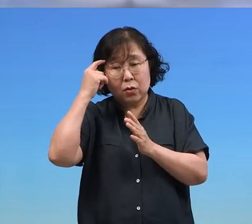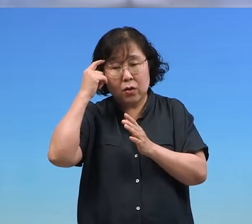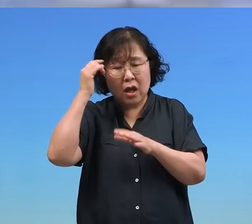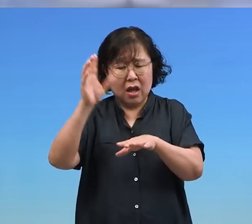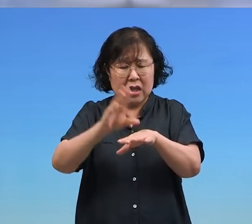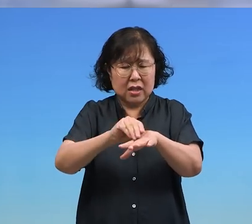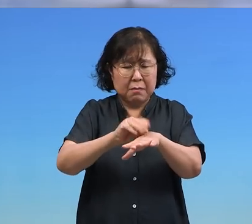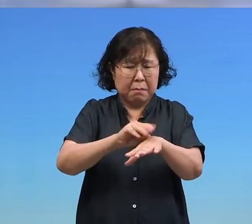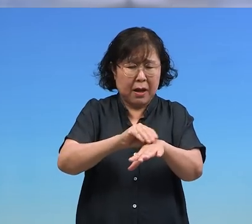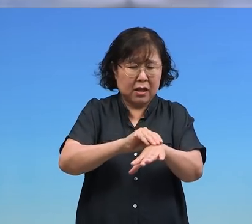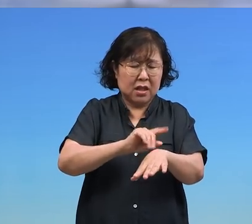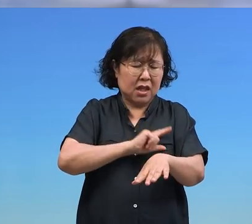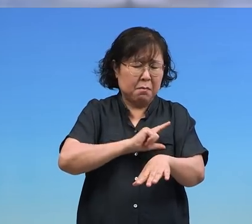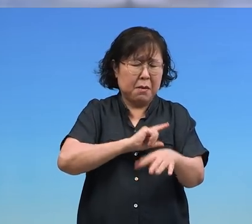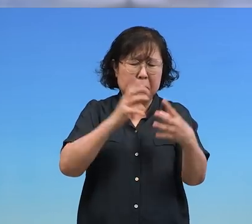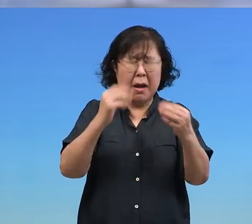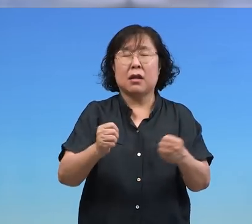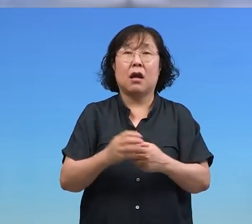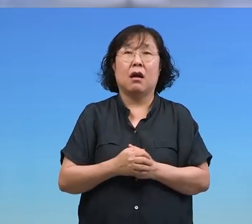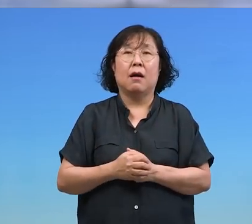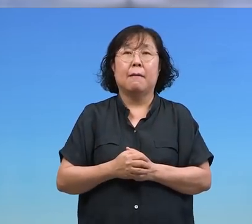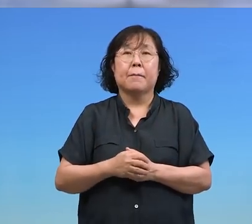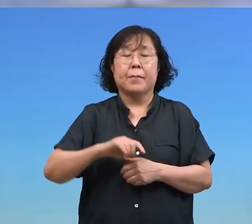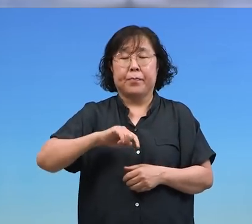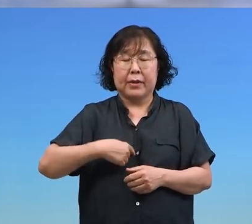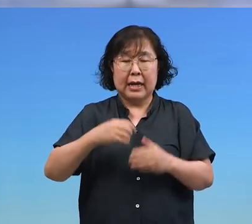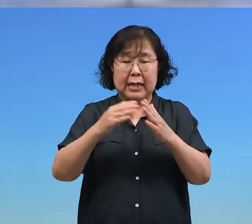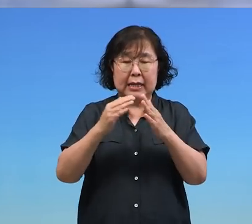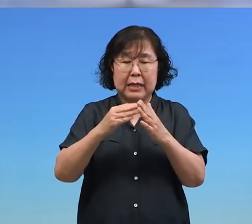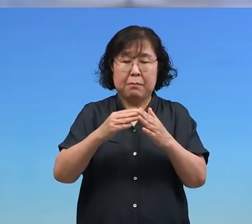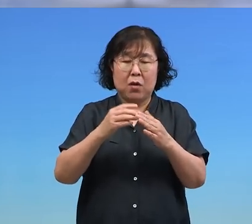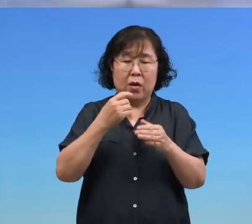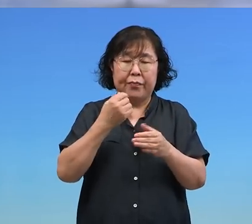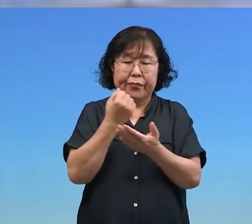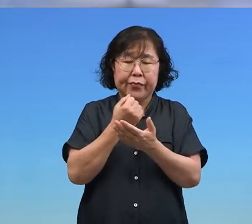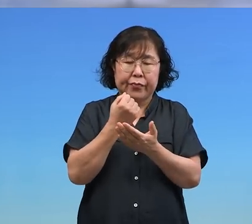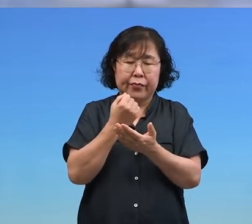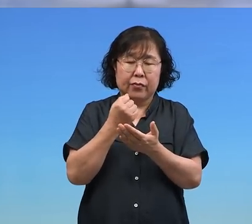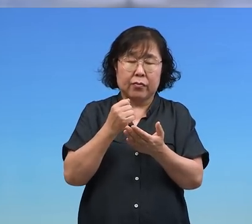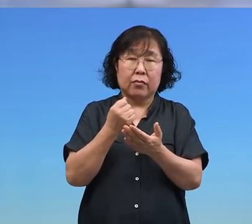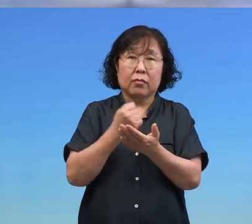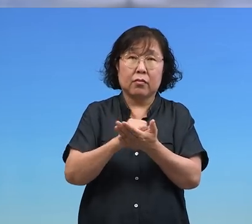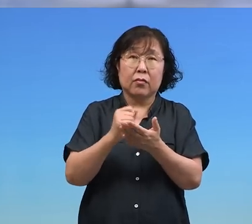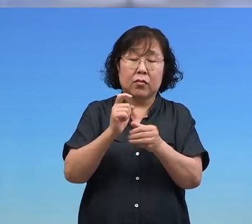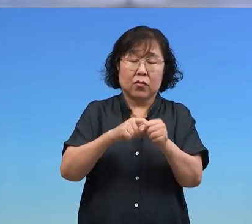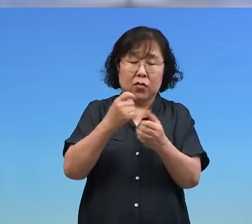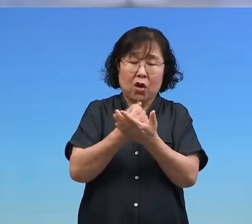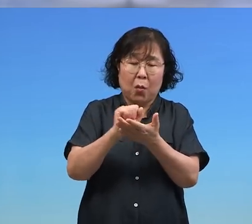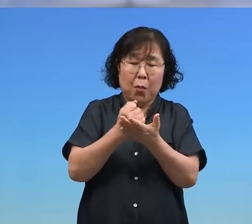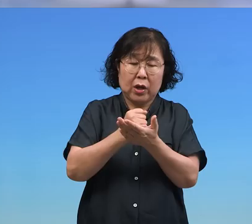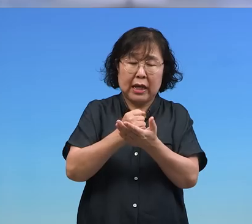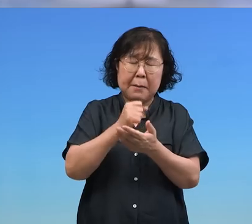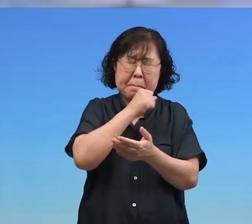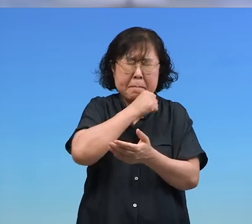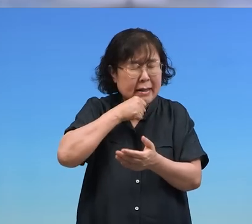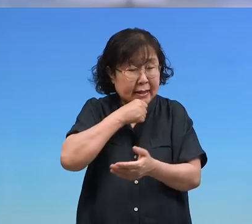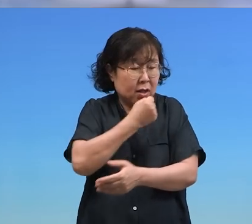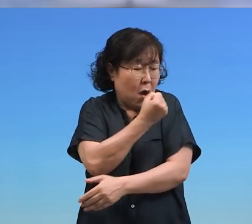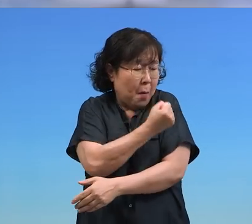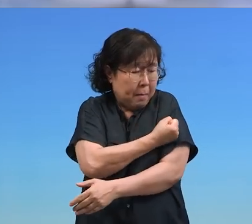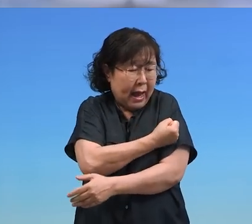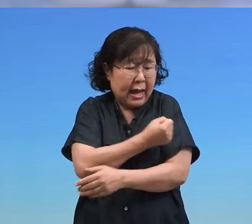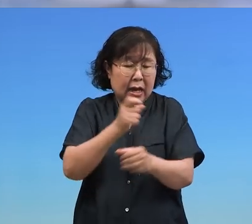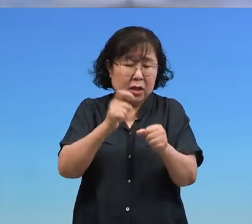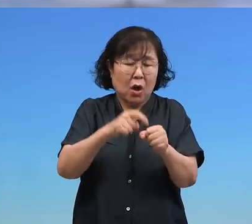섬에 들게 하는 그 상호를 만드는데요 자기 집 떡볶이가 맛있다 그럴 때 강조하는 게 마약 떡볶이라 그러잖아요